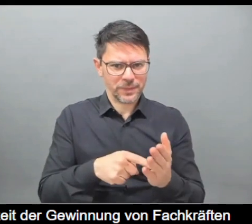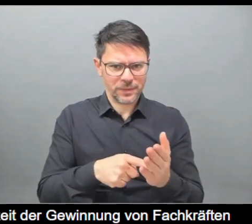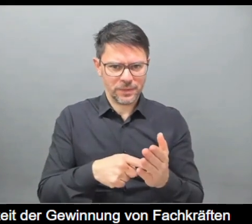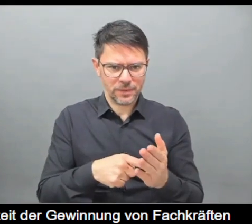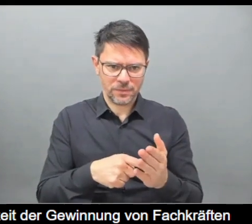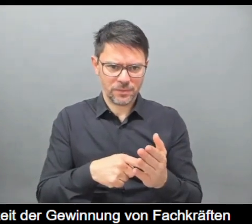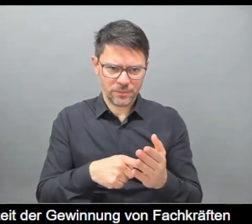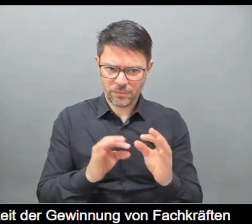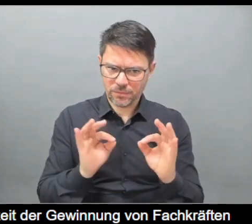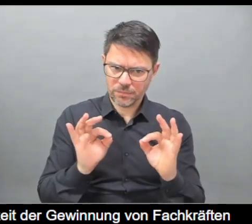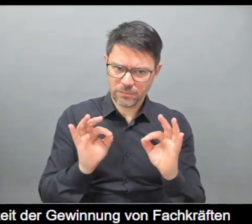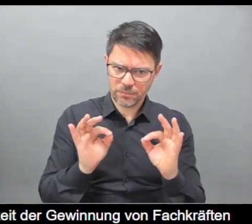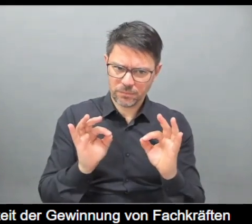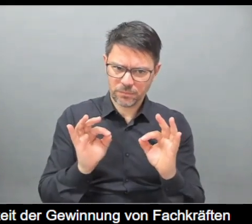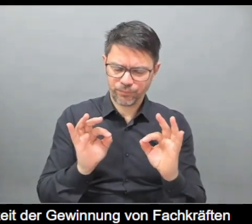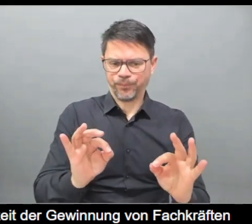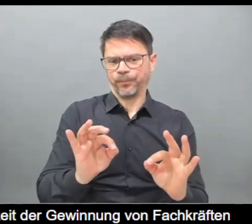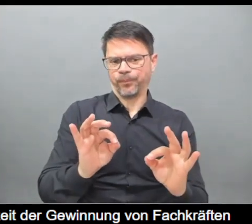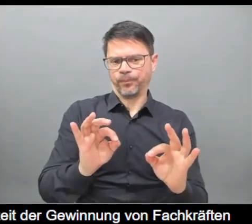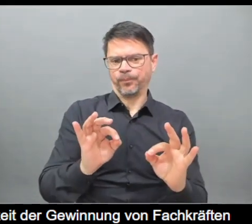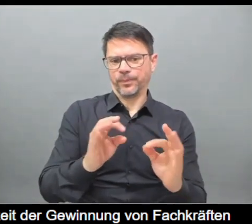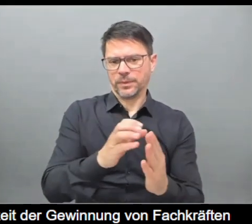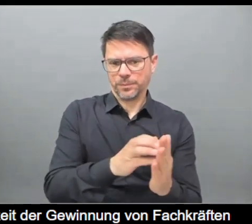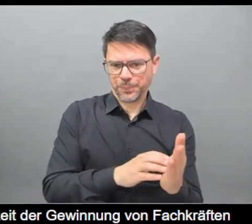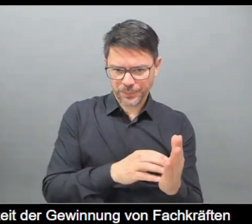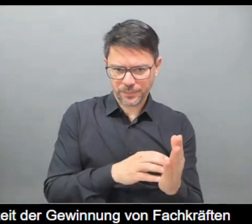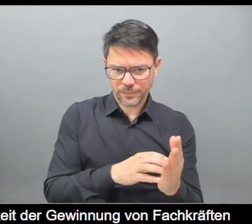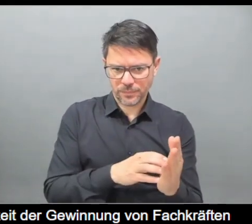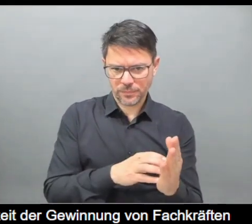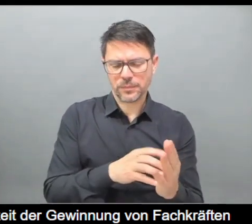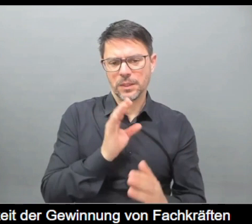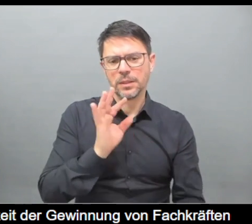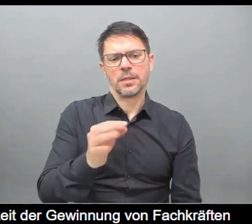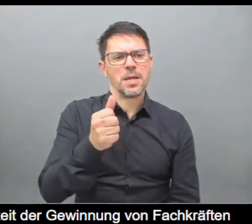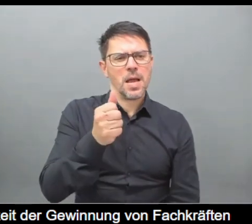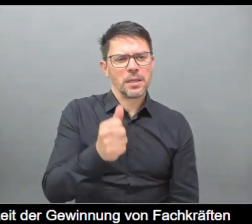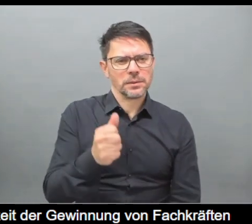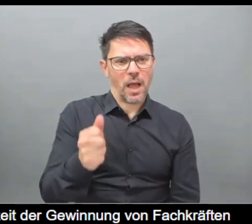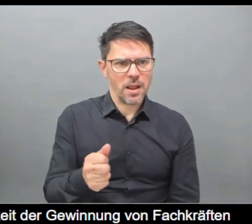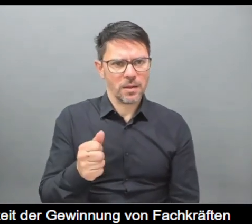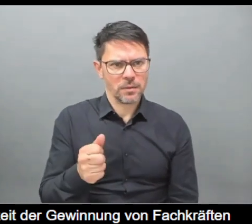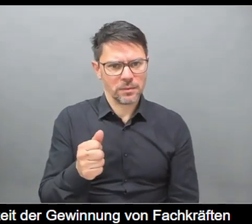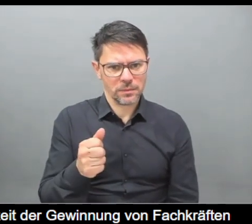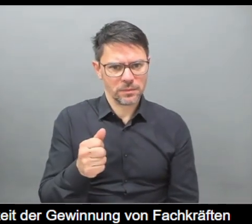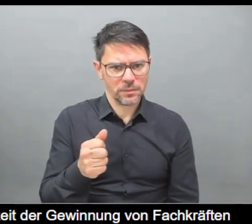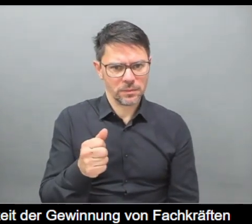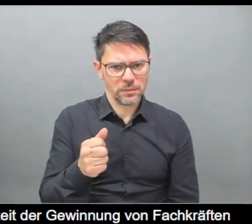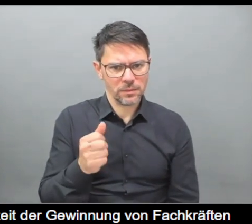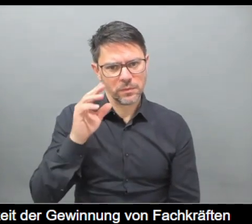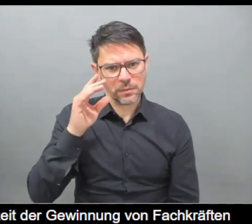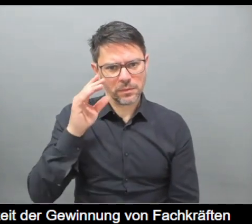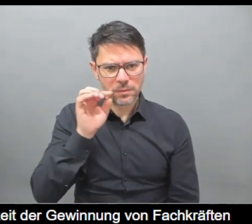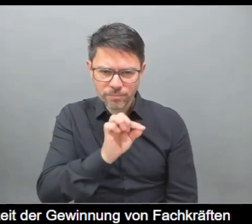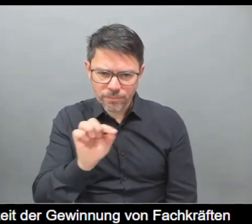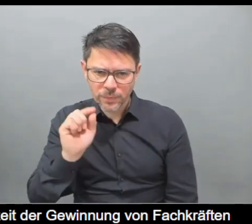gekrankt hat aus meiner Sicht, ist, dass diesem starren formalisierten Konzept nicht gleichzeitig eine konkrete Auswirkungsanalyse beigelegt wurde.